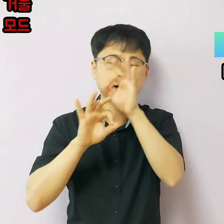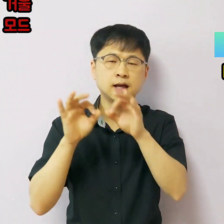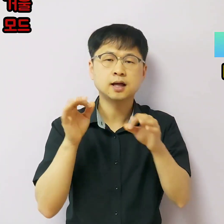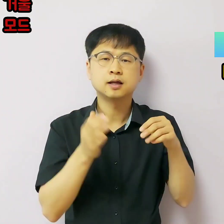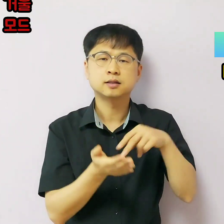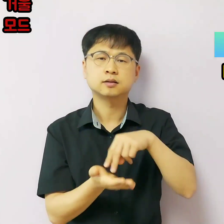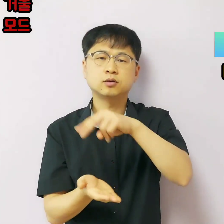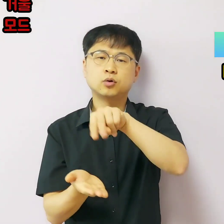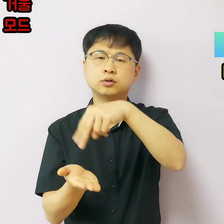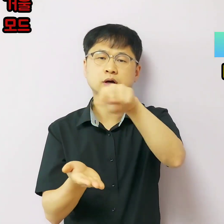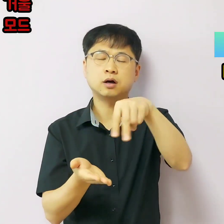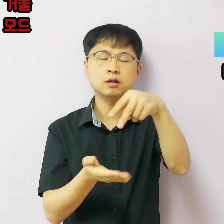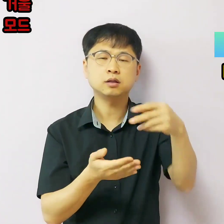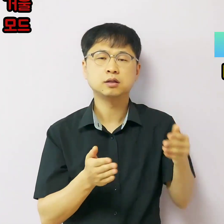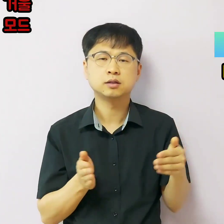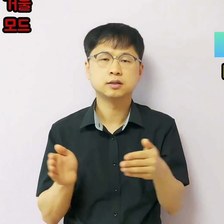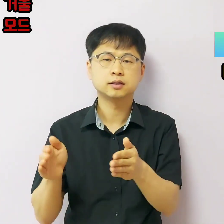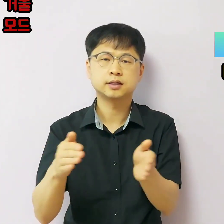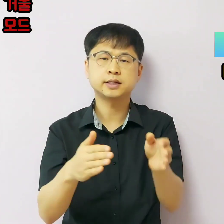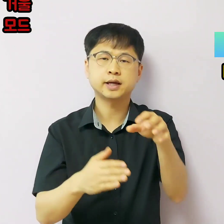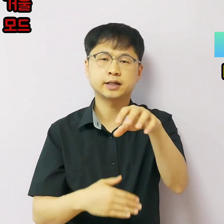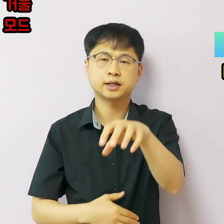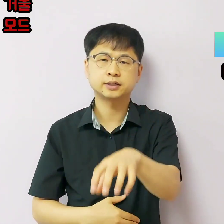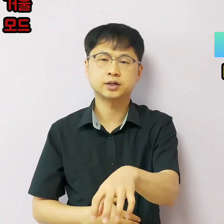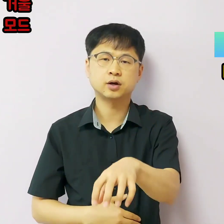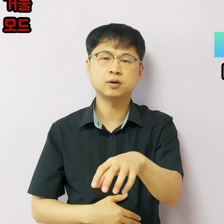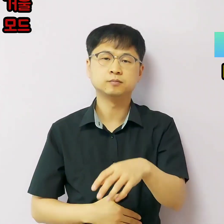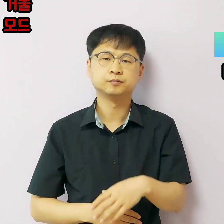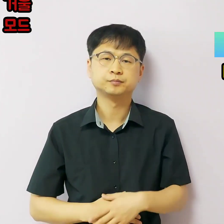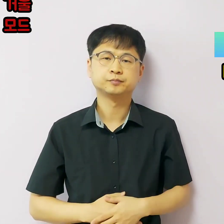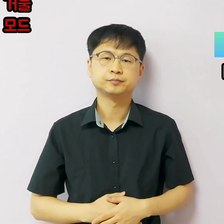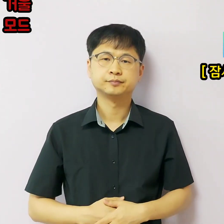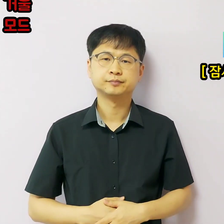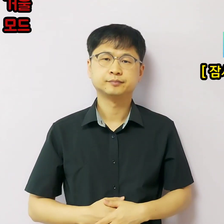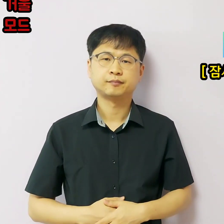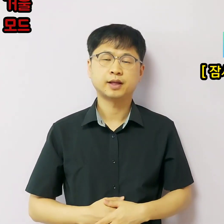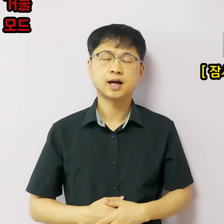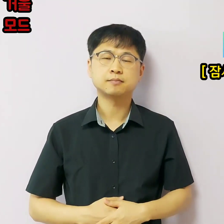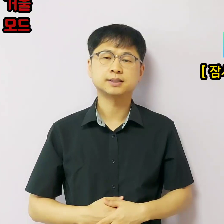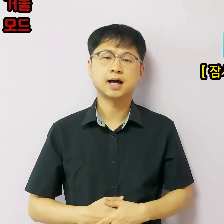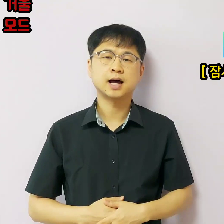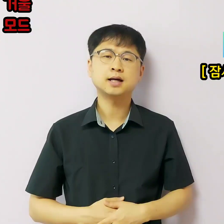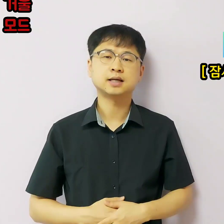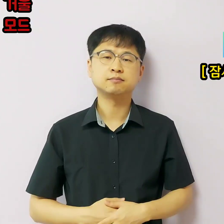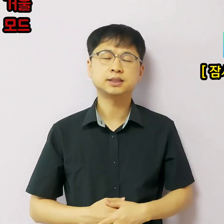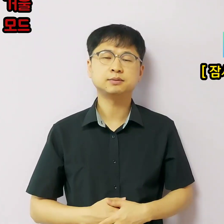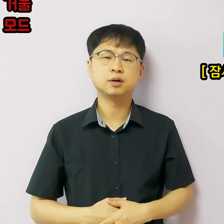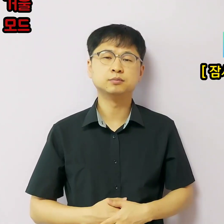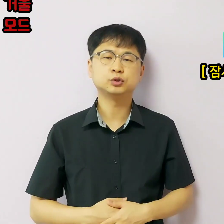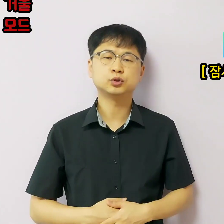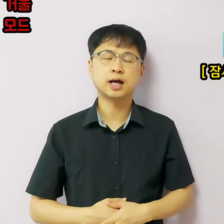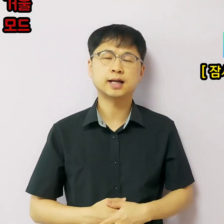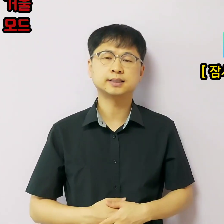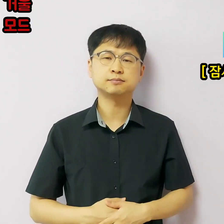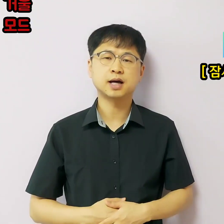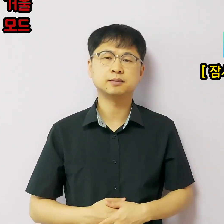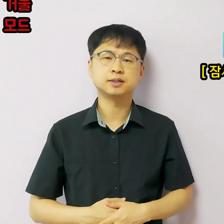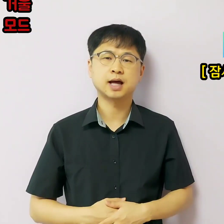찾아 떠돌던 길에가 되겠죠. 네, 다음 가사 잠시 머문 줄